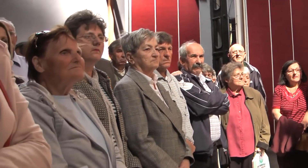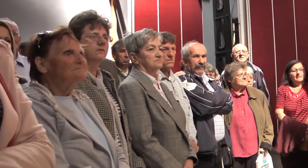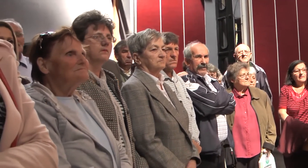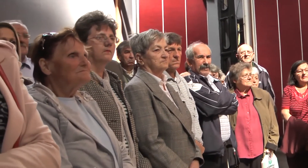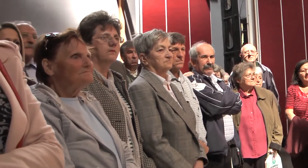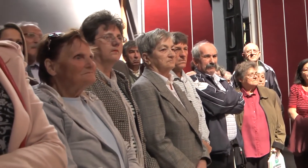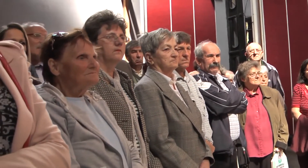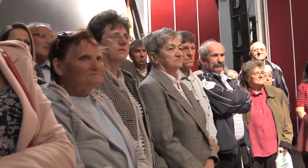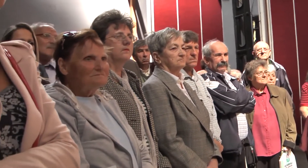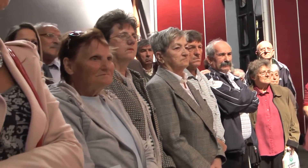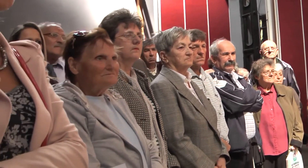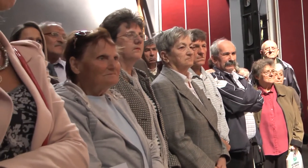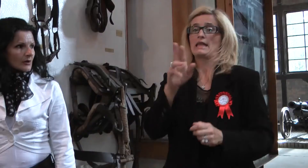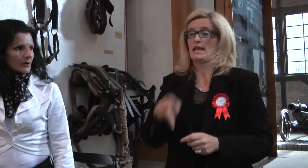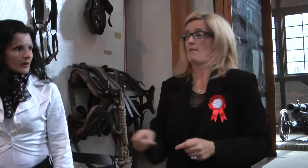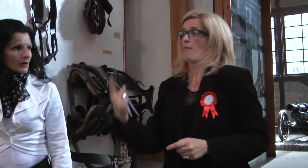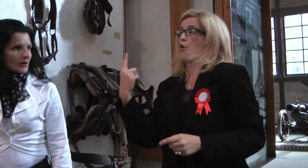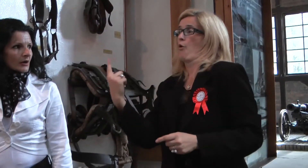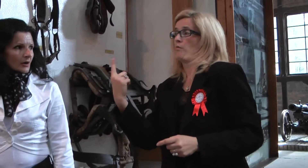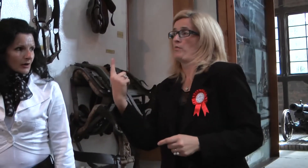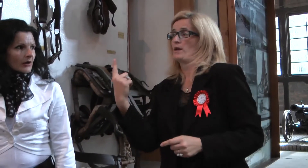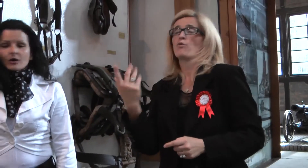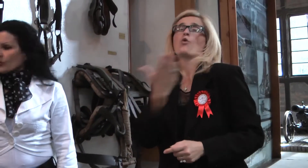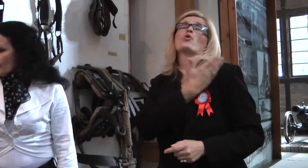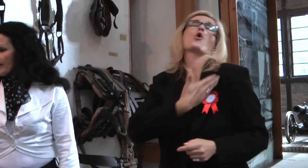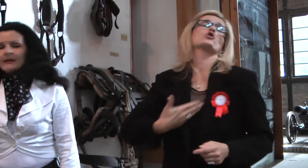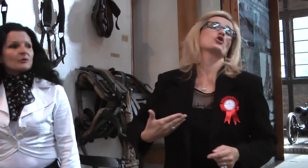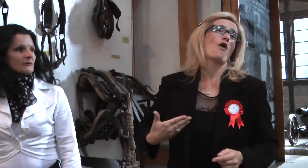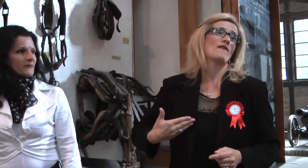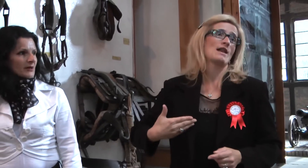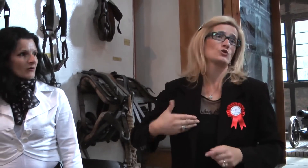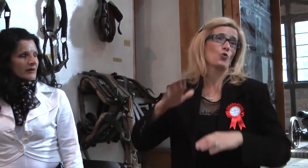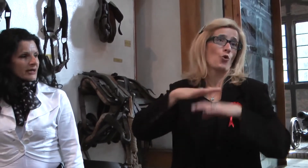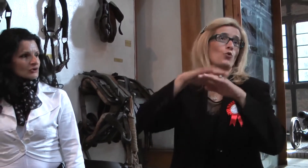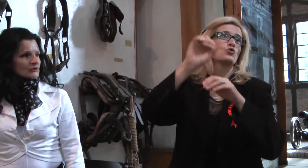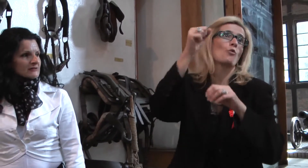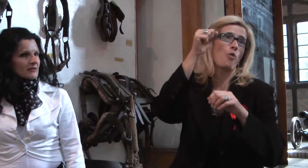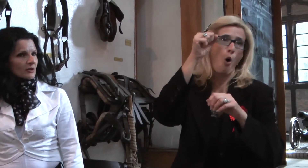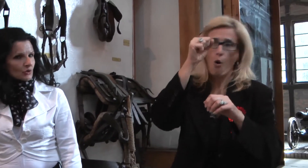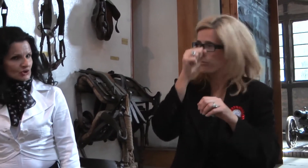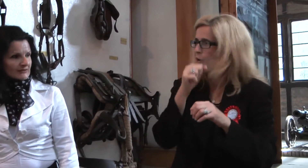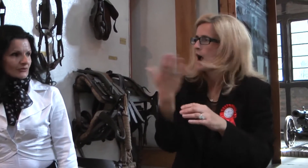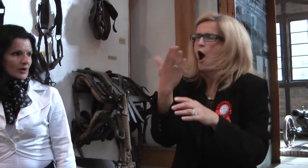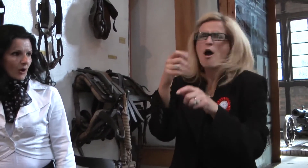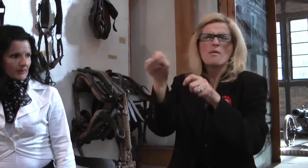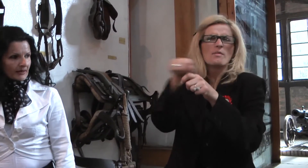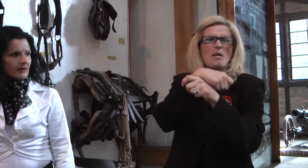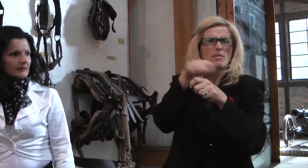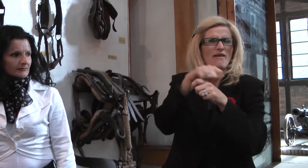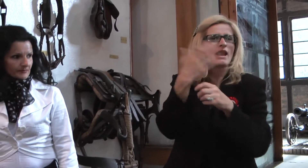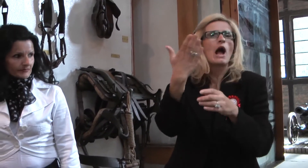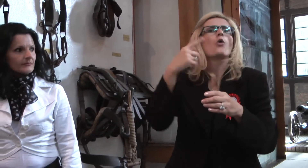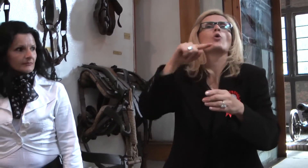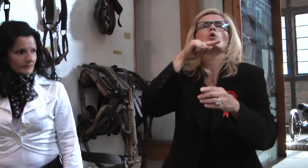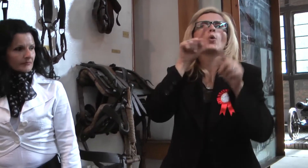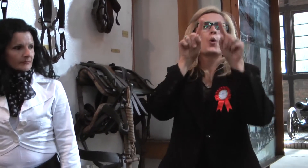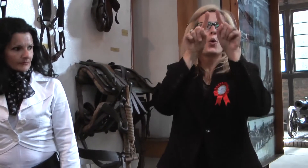Sada imate prikazanu maketu koja je modifikovana, kao što se vidi, kruškastog je oblika.